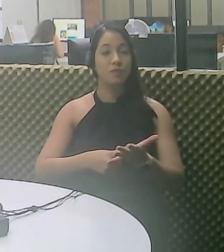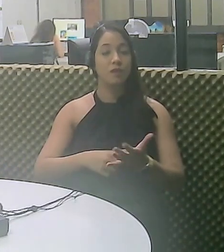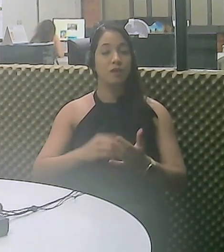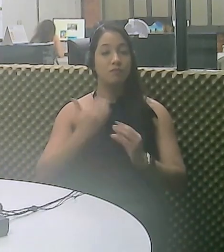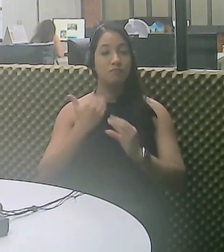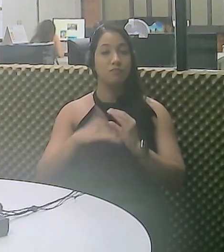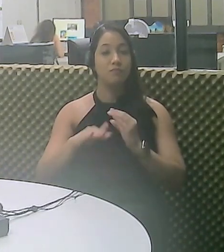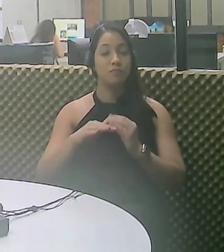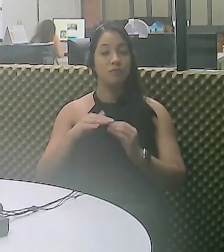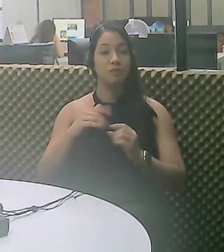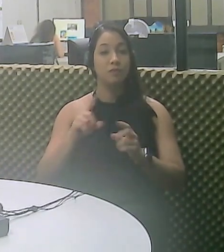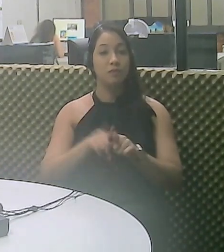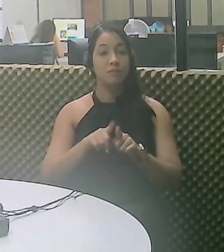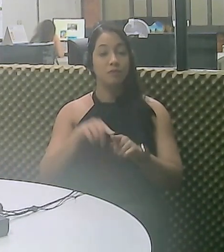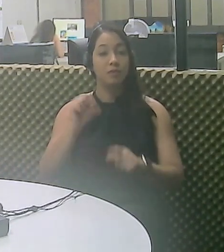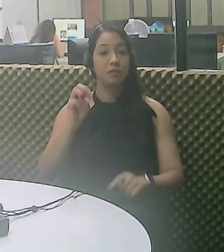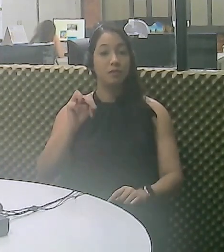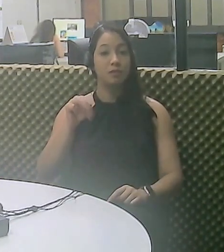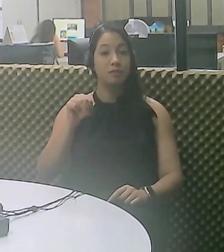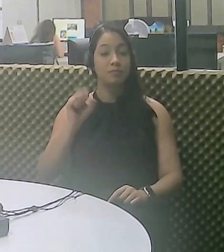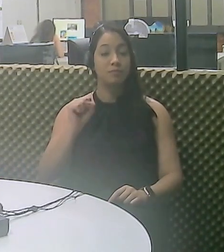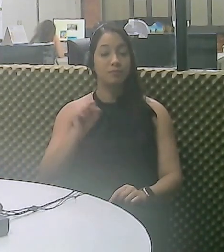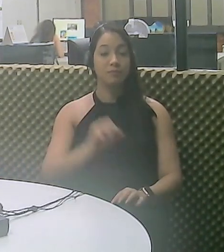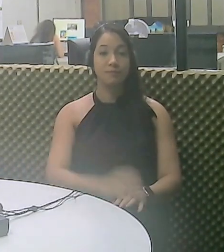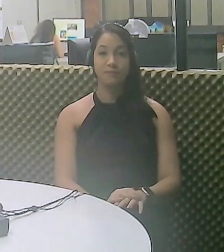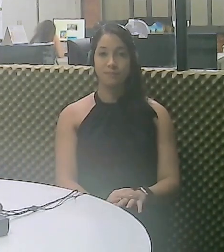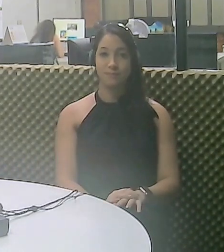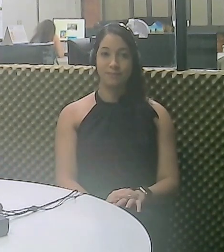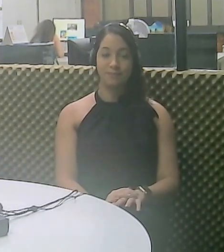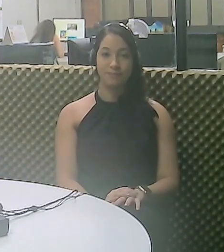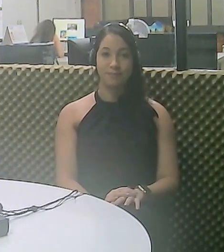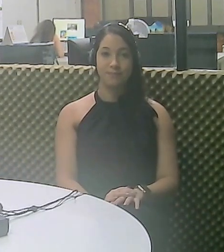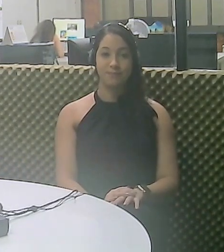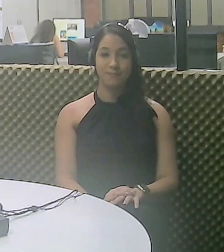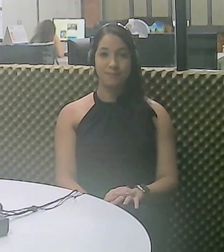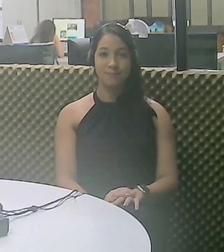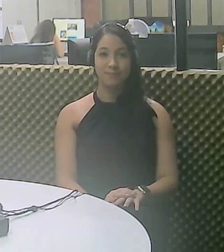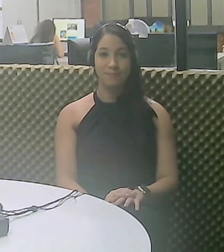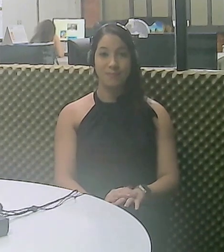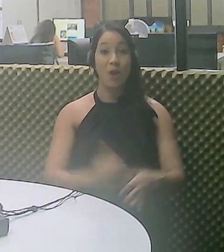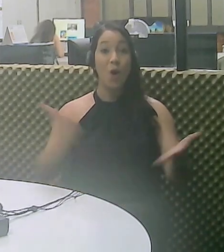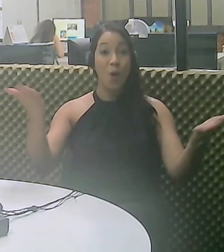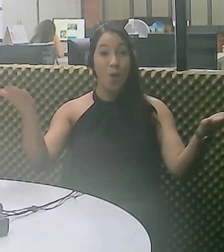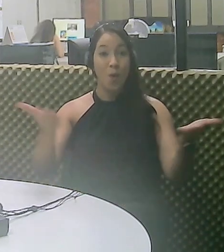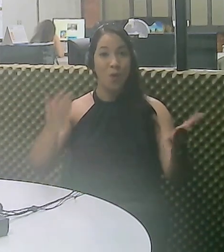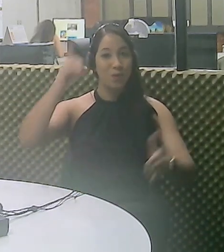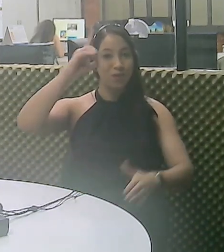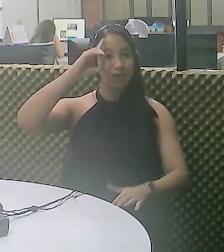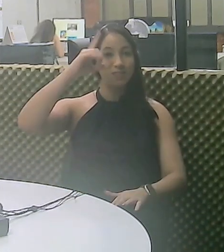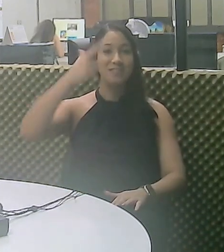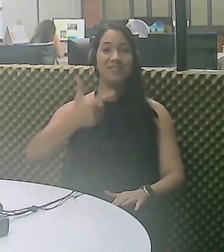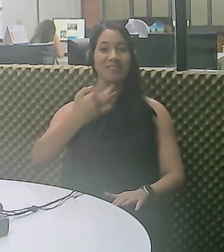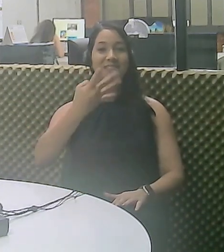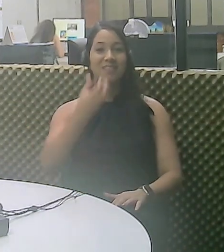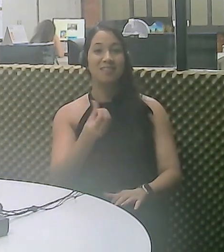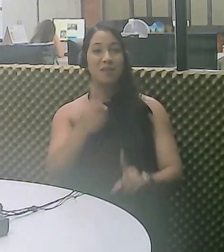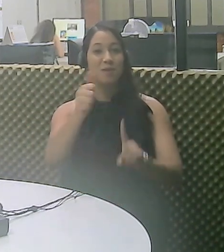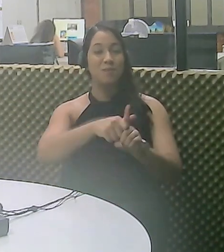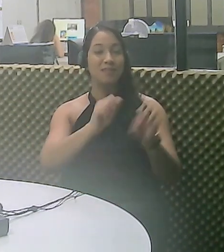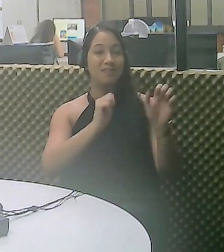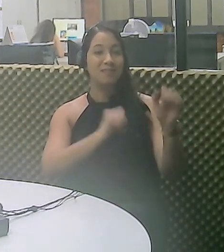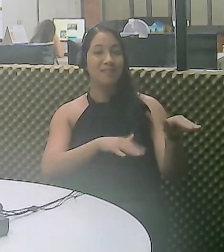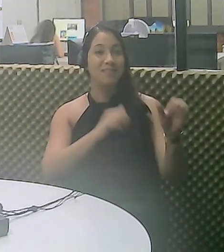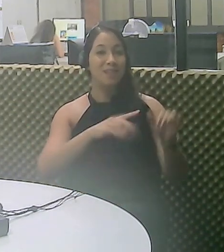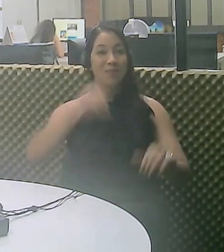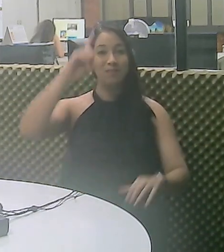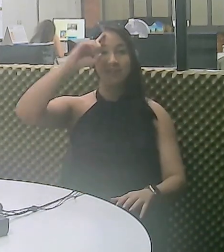que será enviado por e-mail e mensagem SMS. Hoje, dia 26 de setembro, é